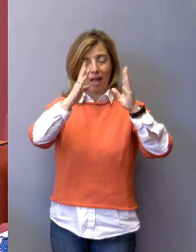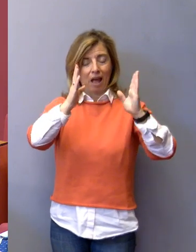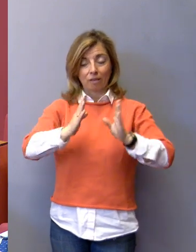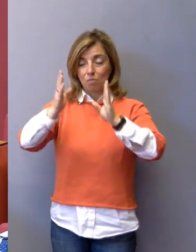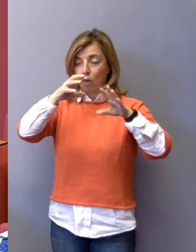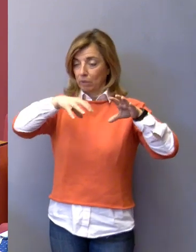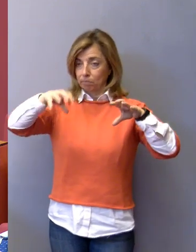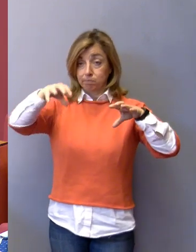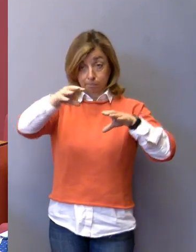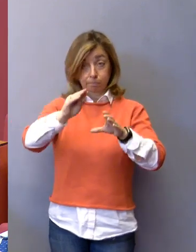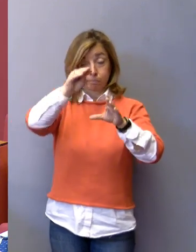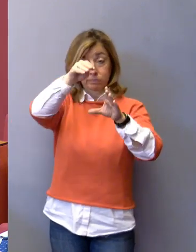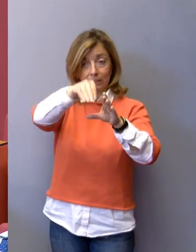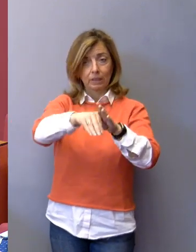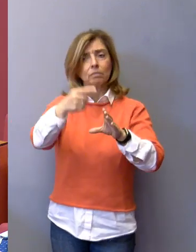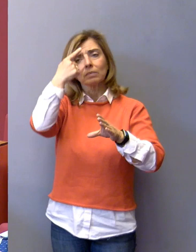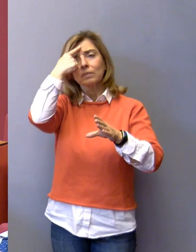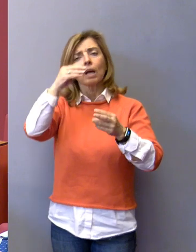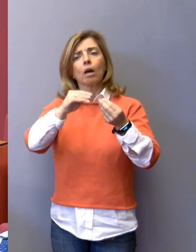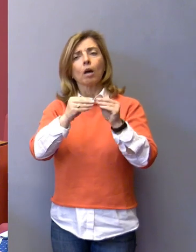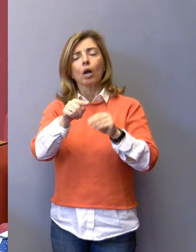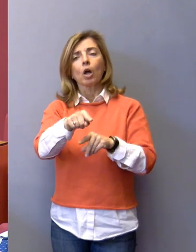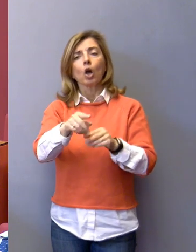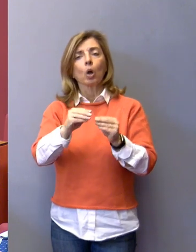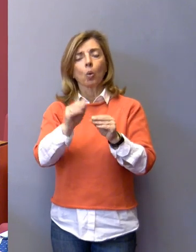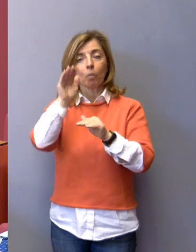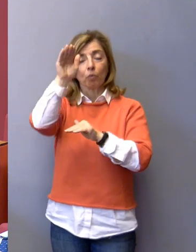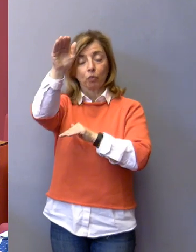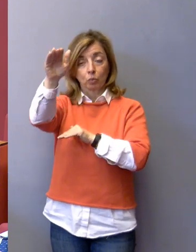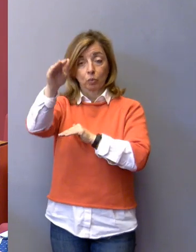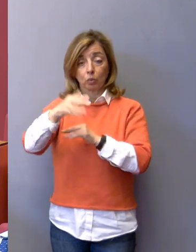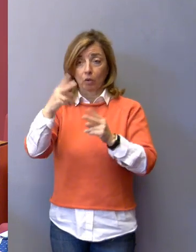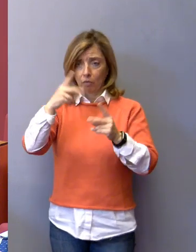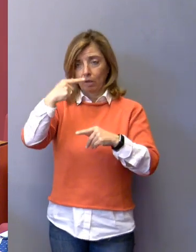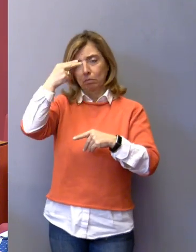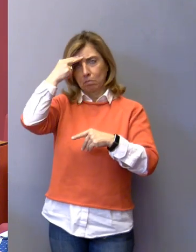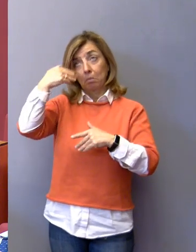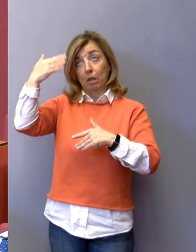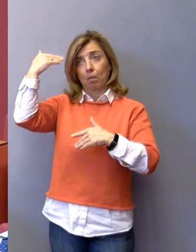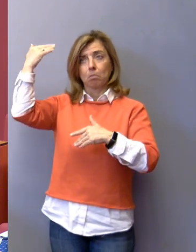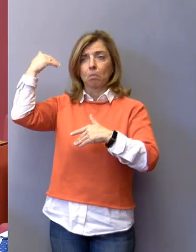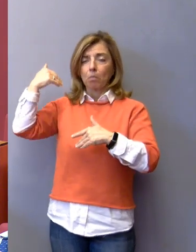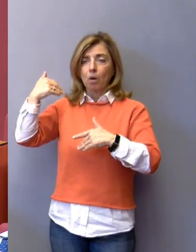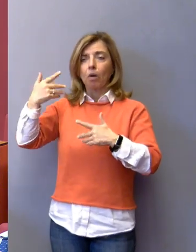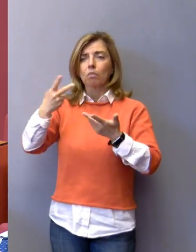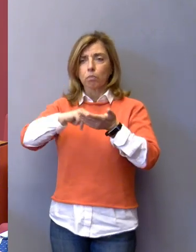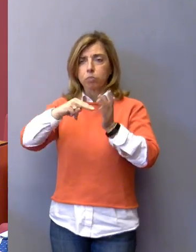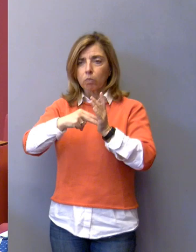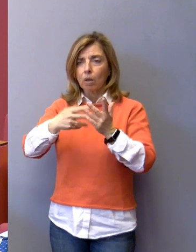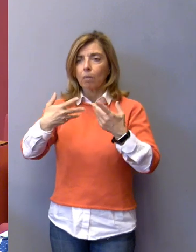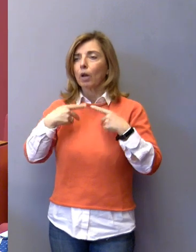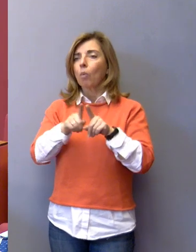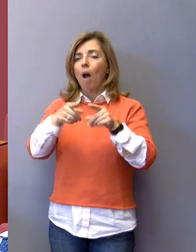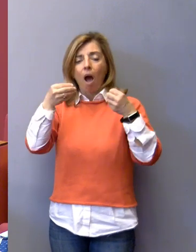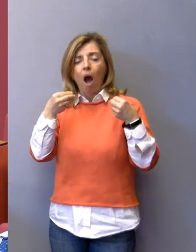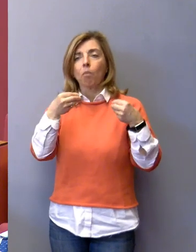da da 40 anni almeno da mia memoria ma Si risale molto prima hanno dei problemi di abbandono la villa Liberty